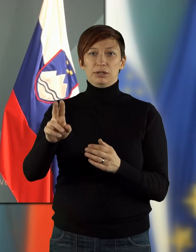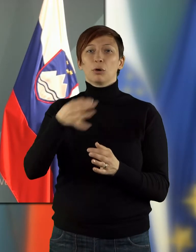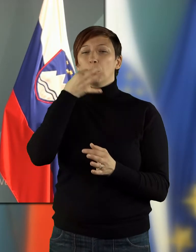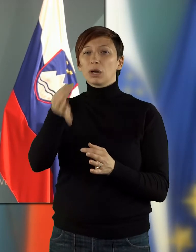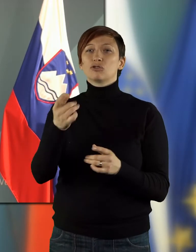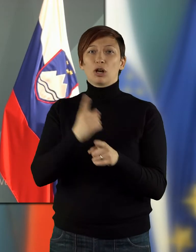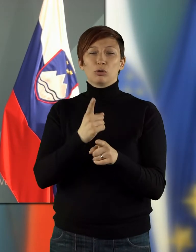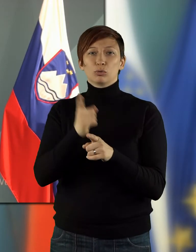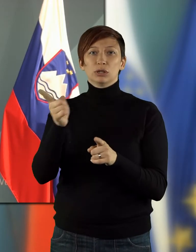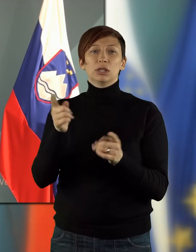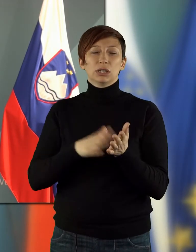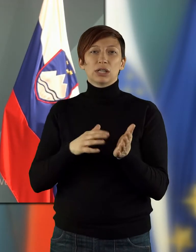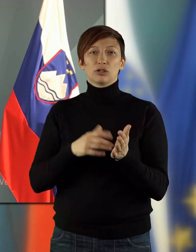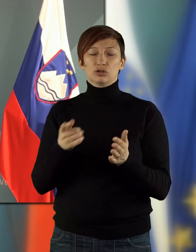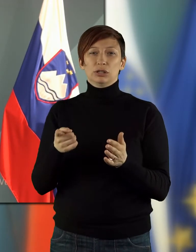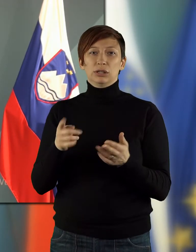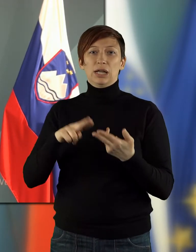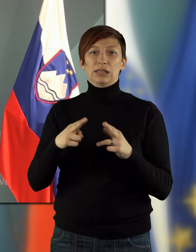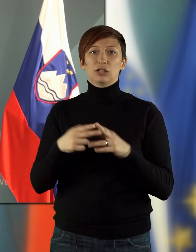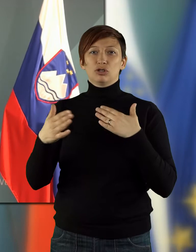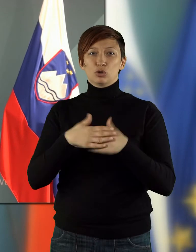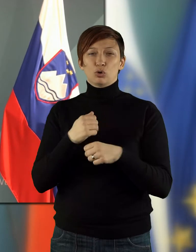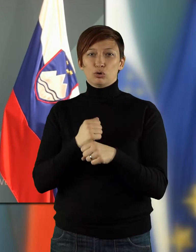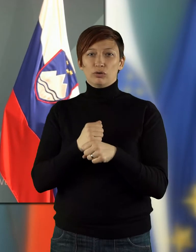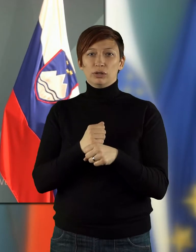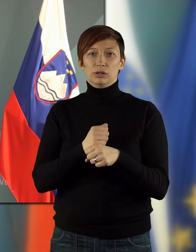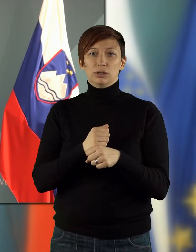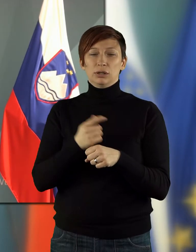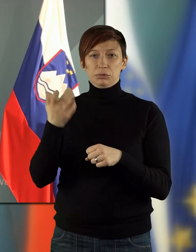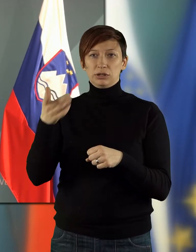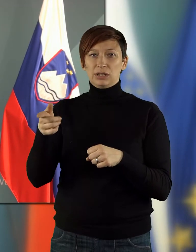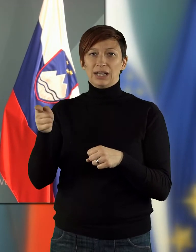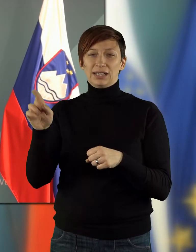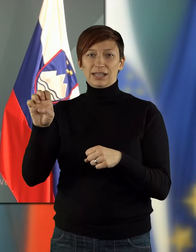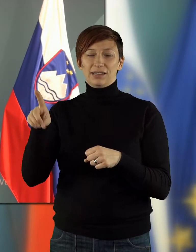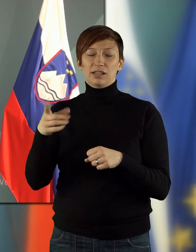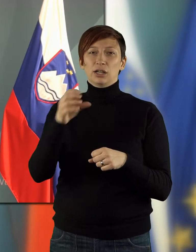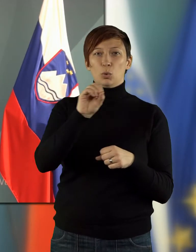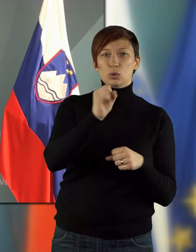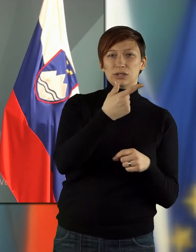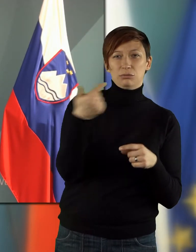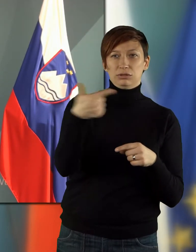naprej, ga poprašala tudi, kakšen je način sodelovanja med njim in